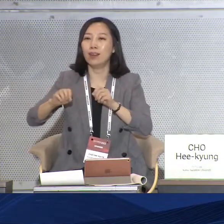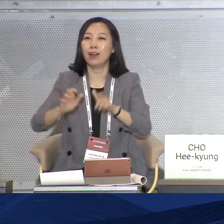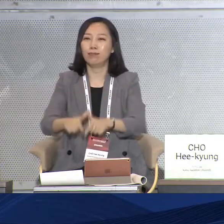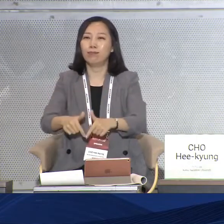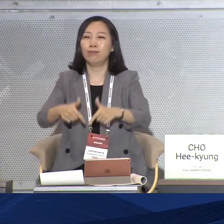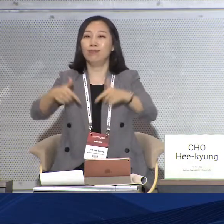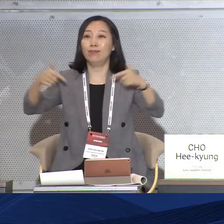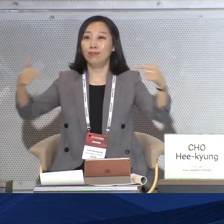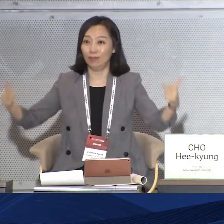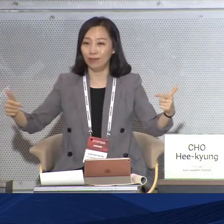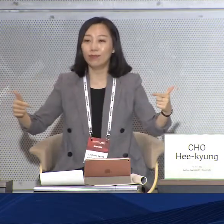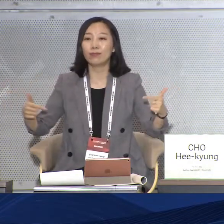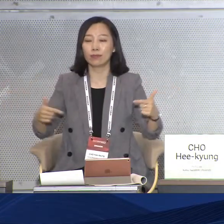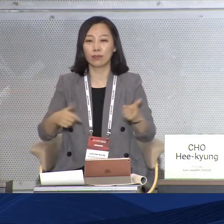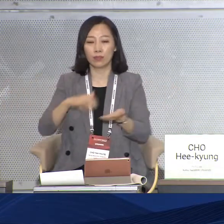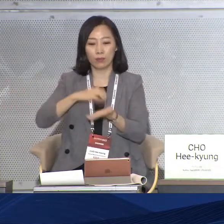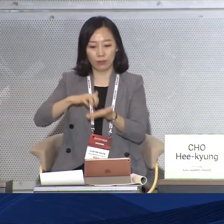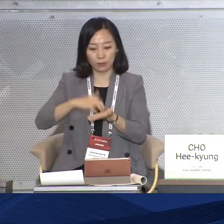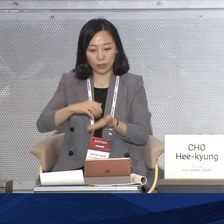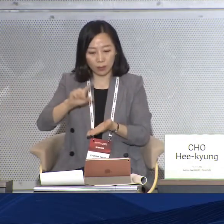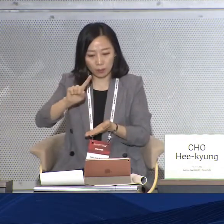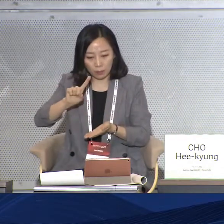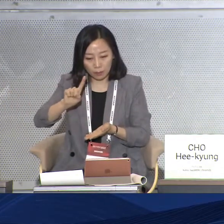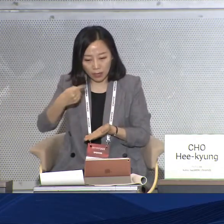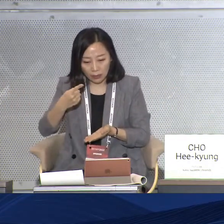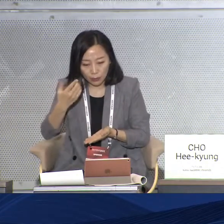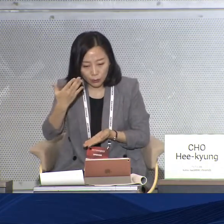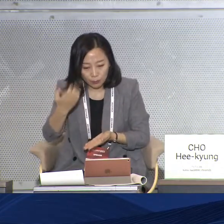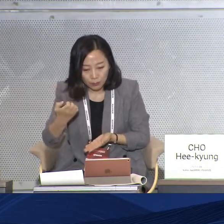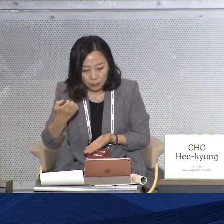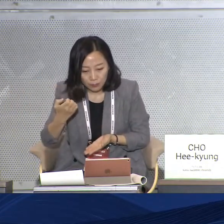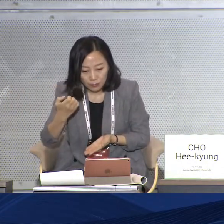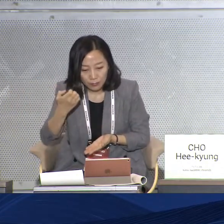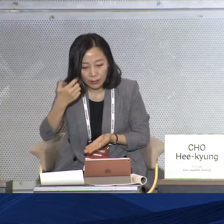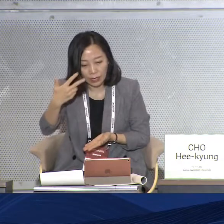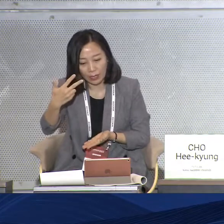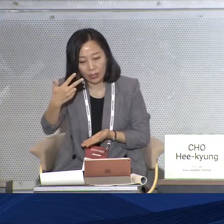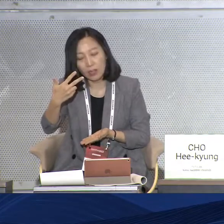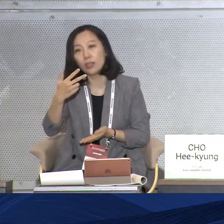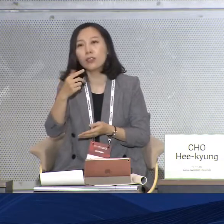최초로 수어통역센터 개소를 하게 이르렀습니다. 그래서 지금 현재